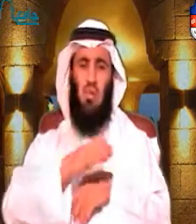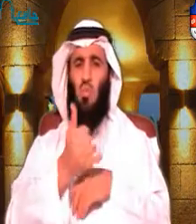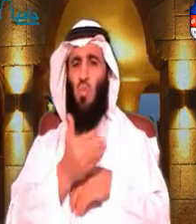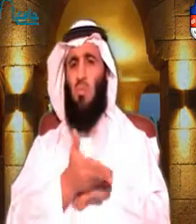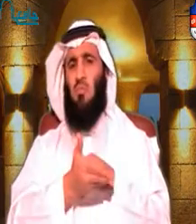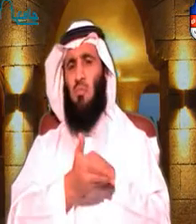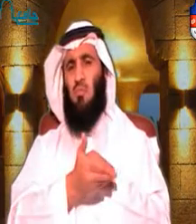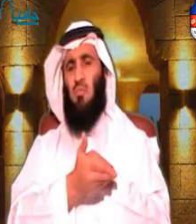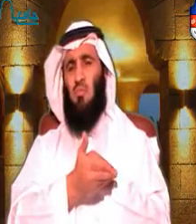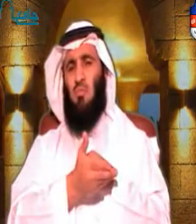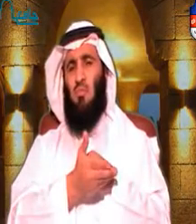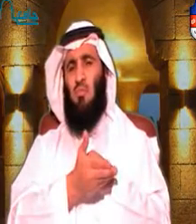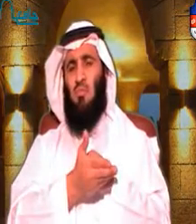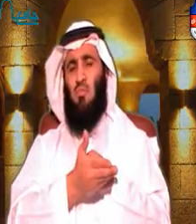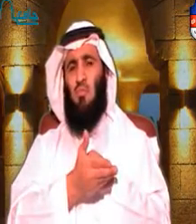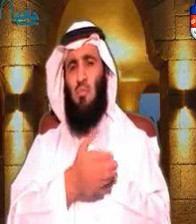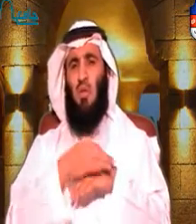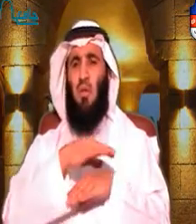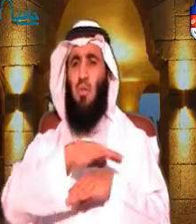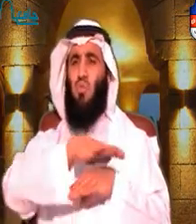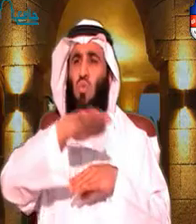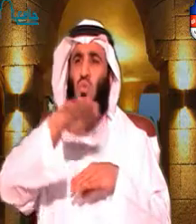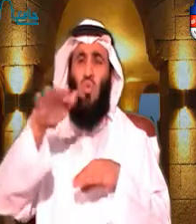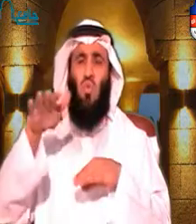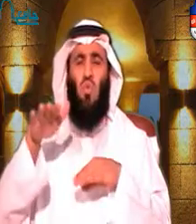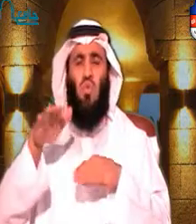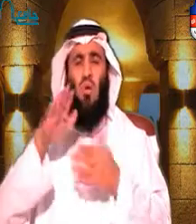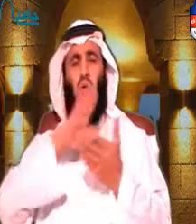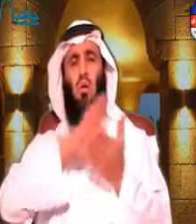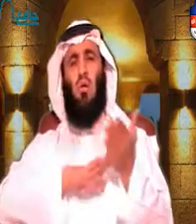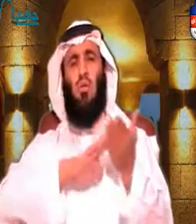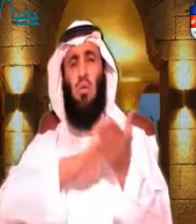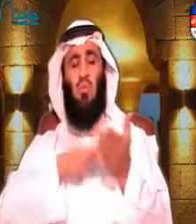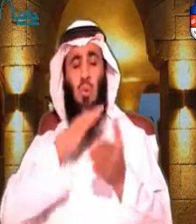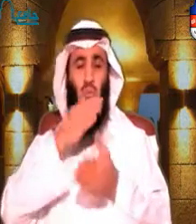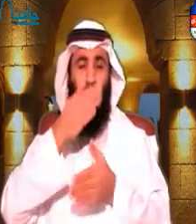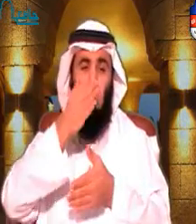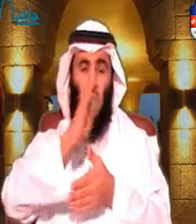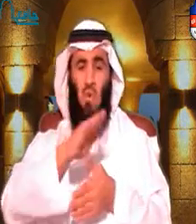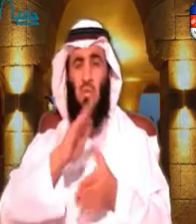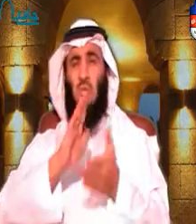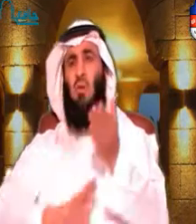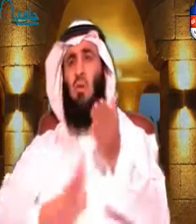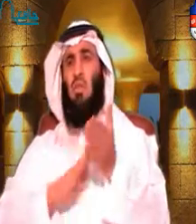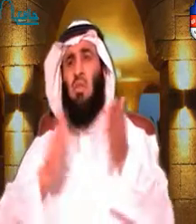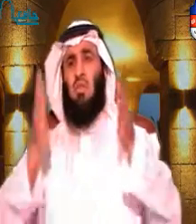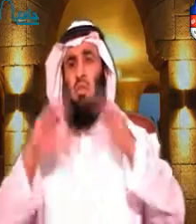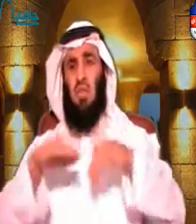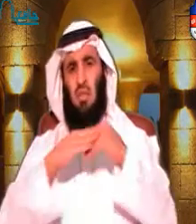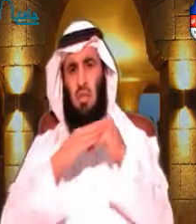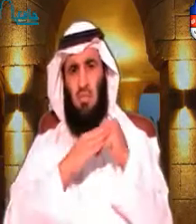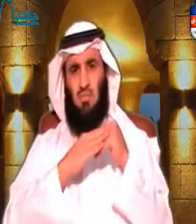وسلم، فإن الأمة ما أصيبت بأعظم من فقده صلى الله عليه وسلم، لكنها